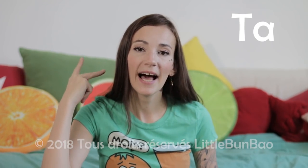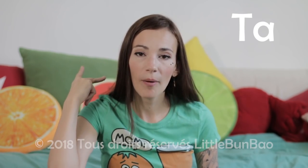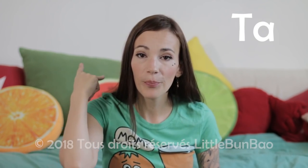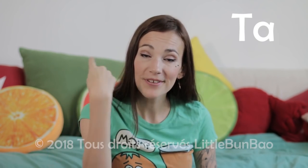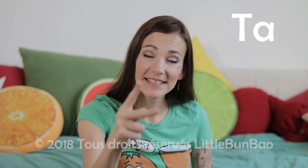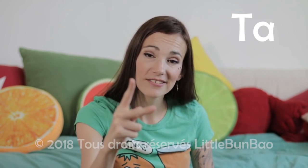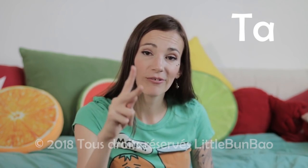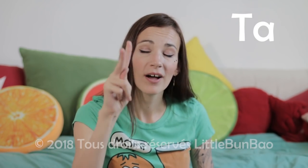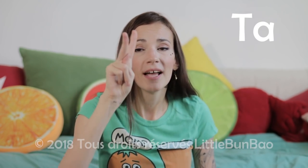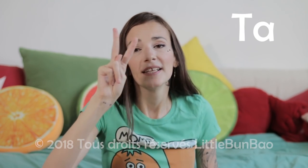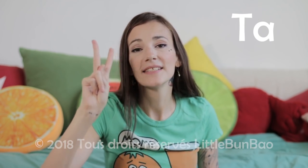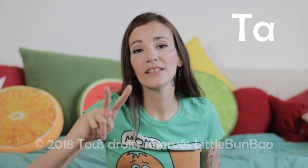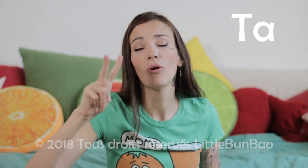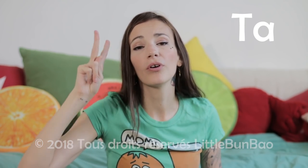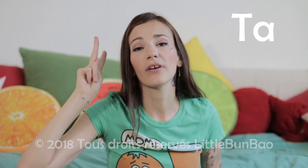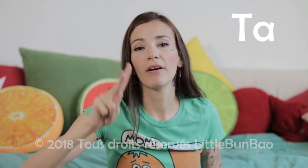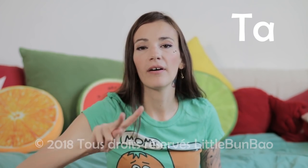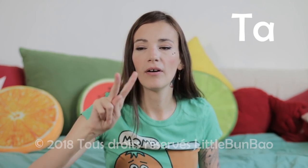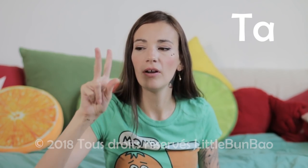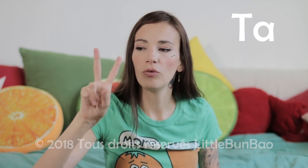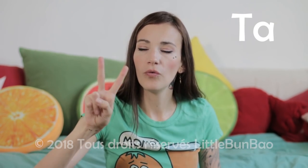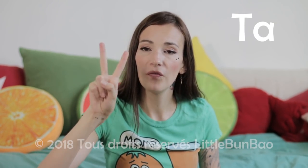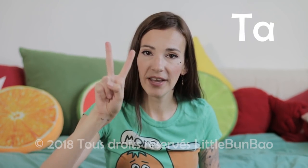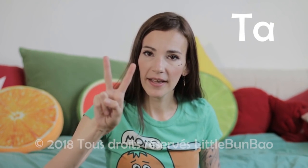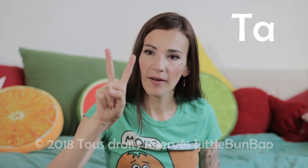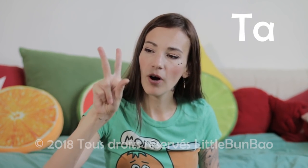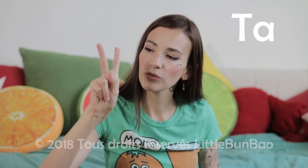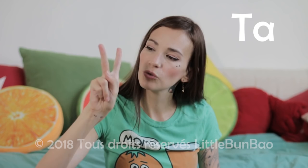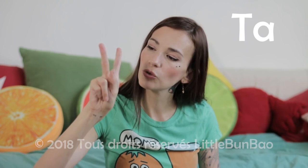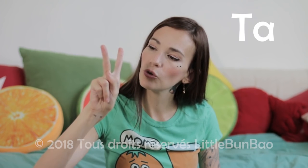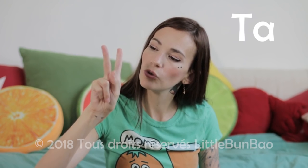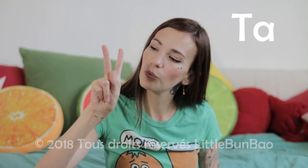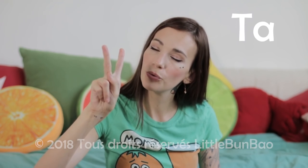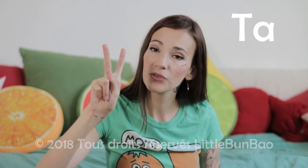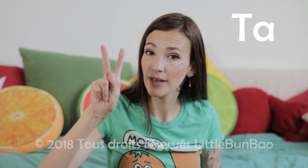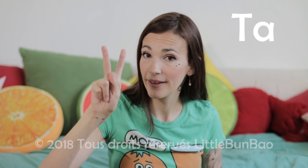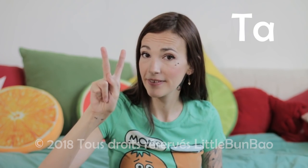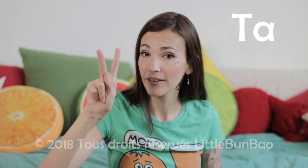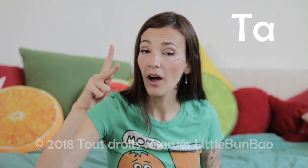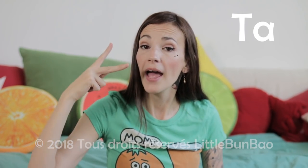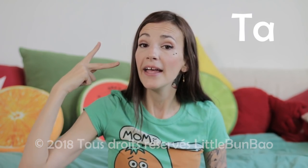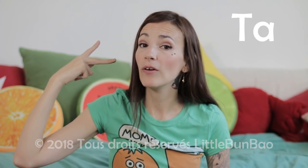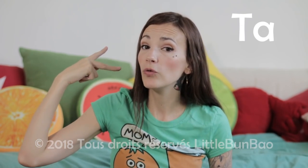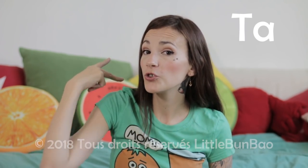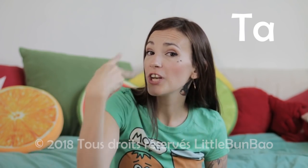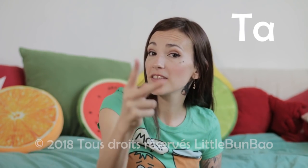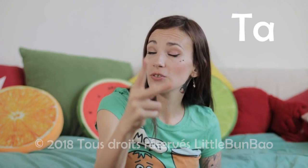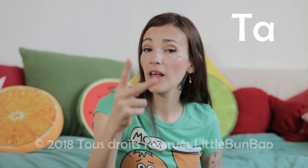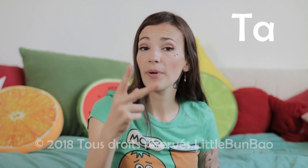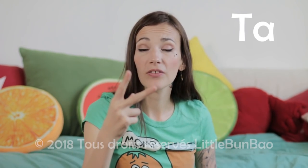la possession. C'est donc le V, on rajoute le pouce à l'intérieur et on le jette sur la personne